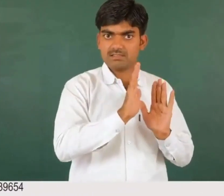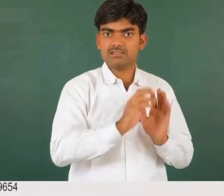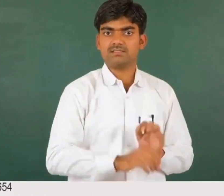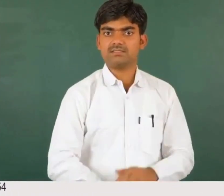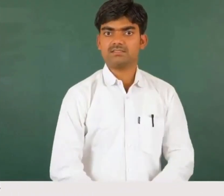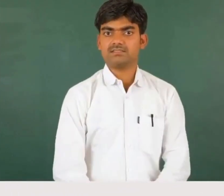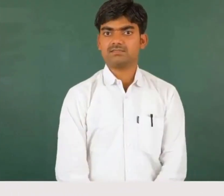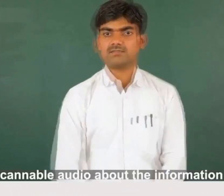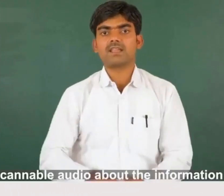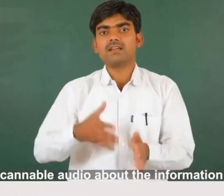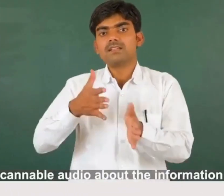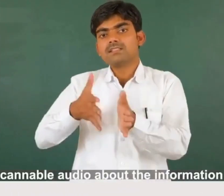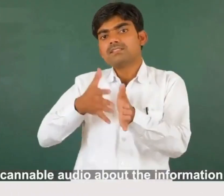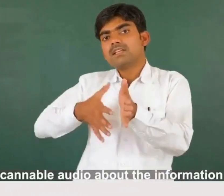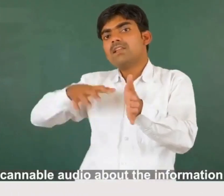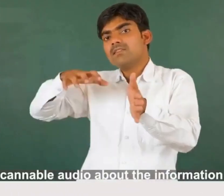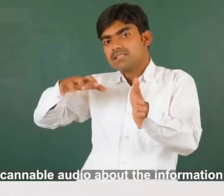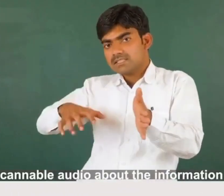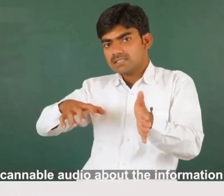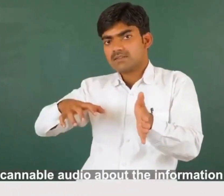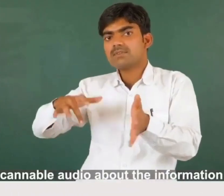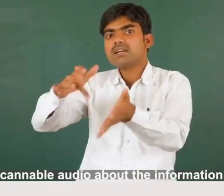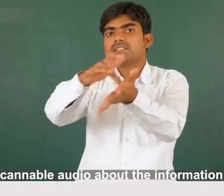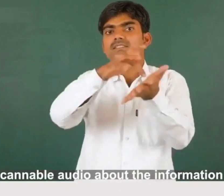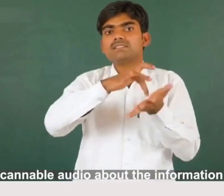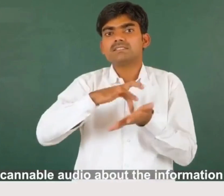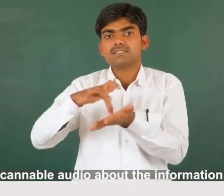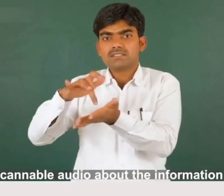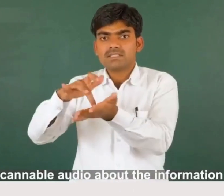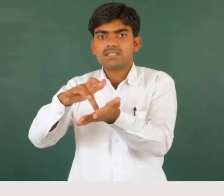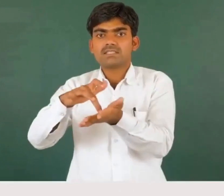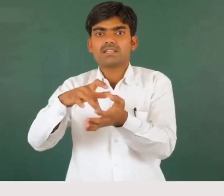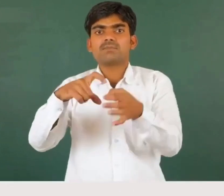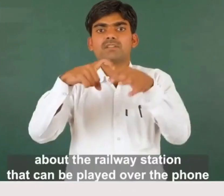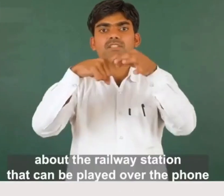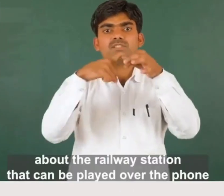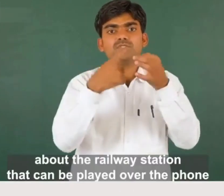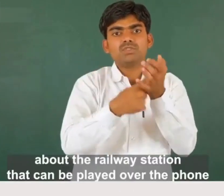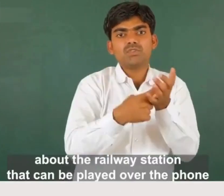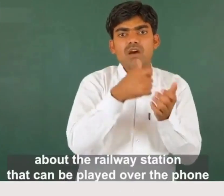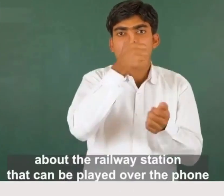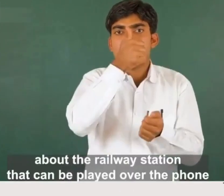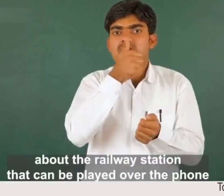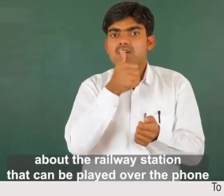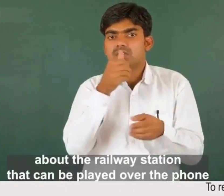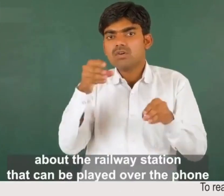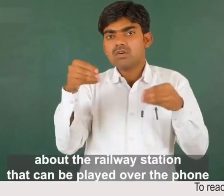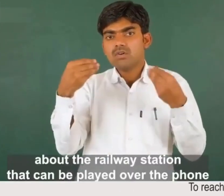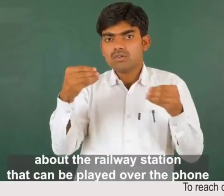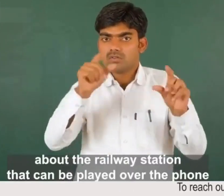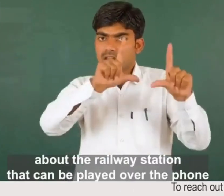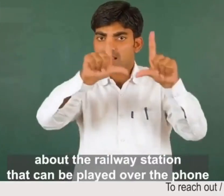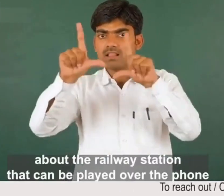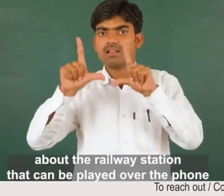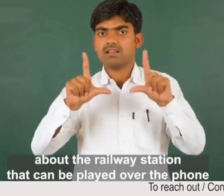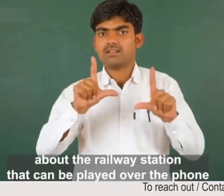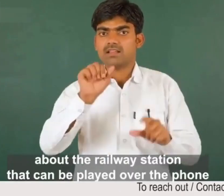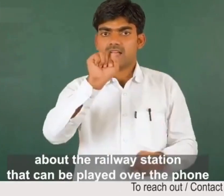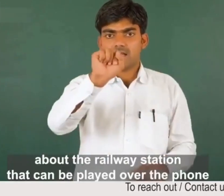रेल्वे स्टेशन के बारे में जानकारी के बारे में स्कैन करने योगे आडियो जिसे विभिनन स्थानों पर स्थापित कोड को स्कैन करके फोन पर प्ले